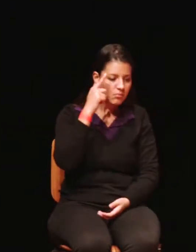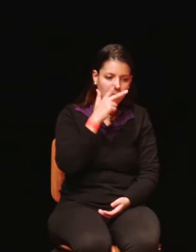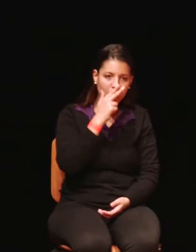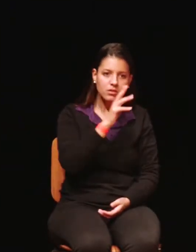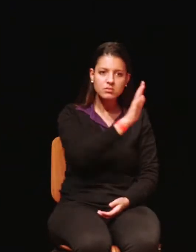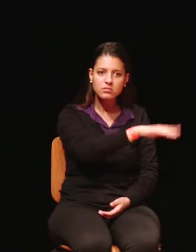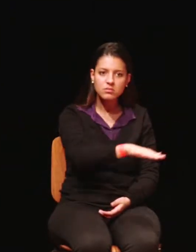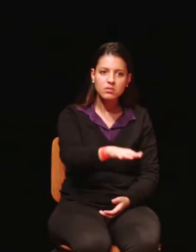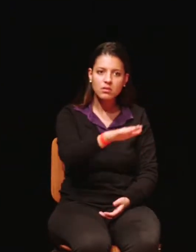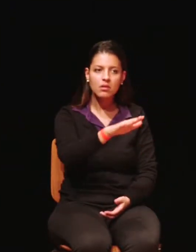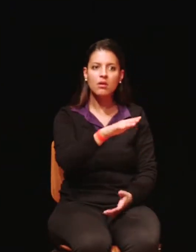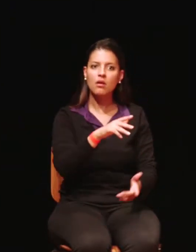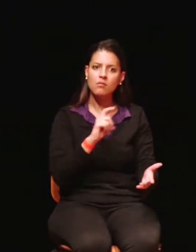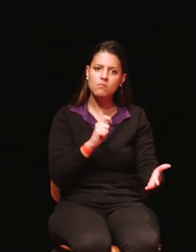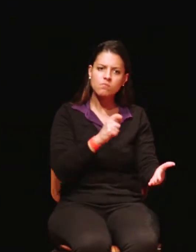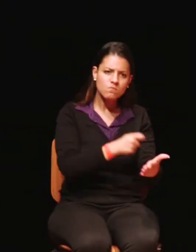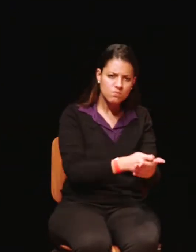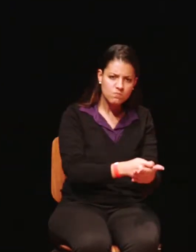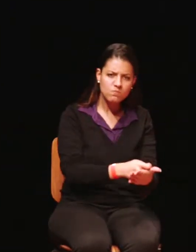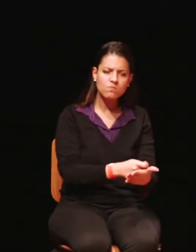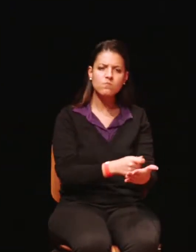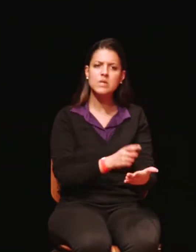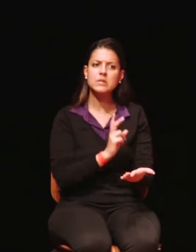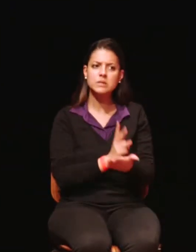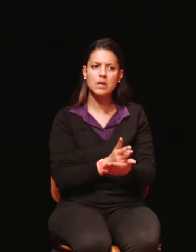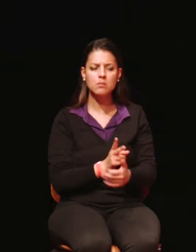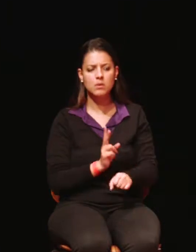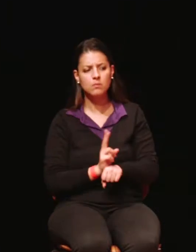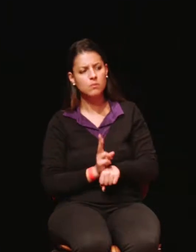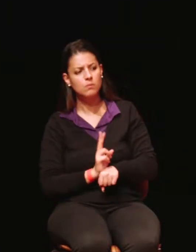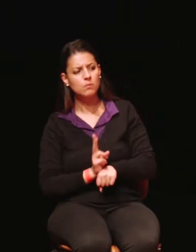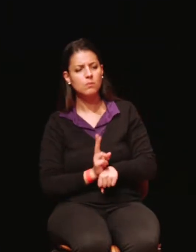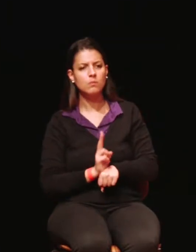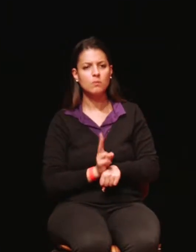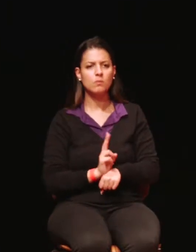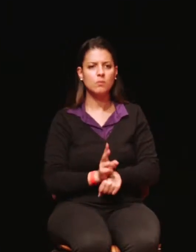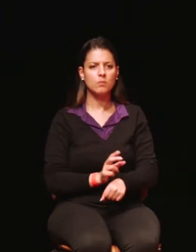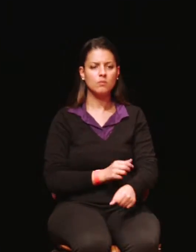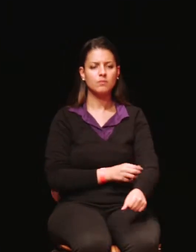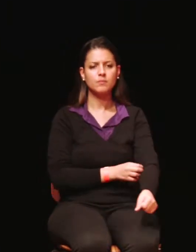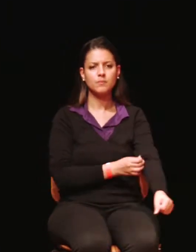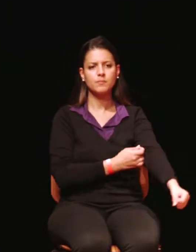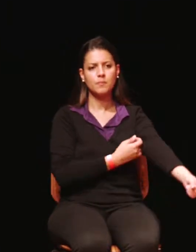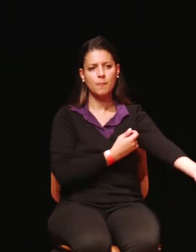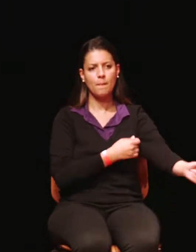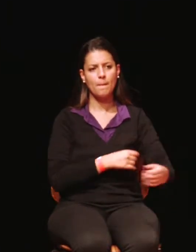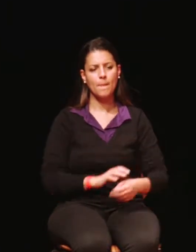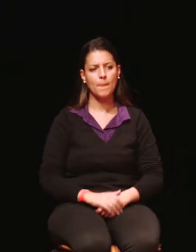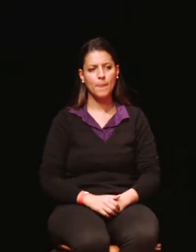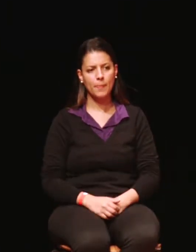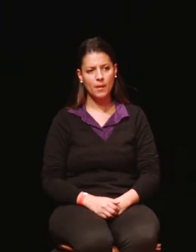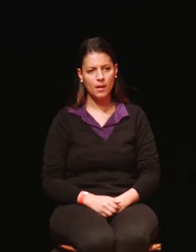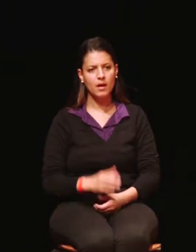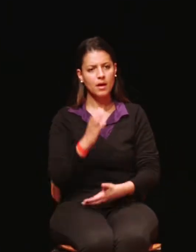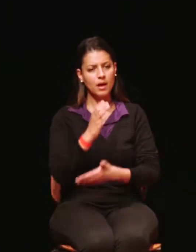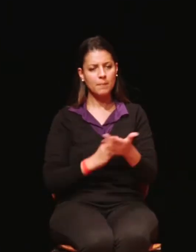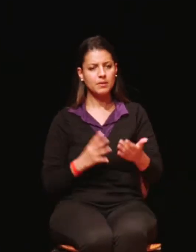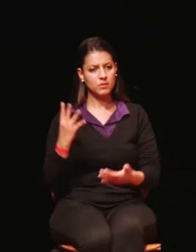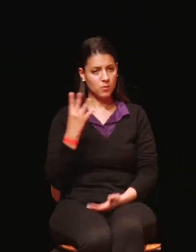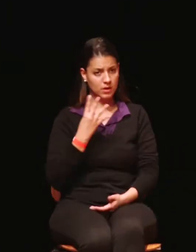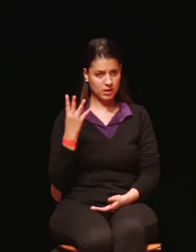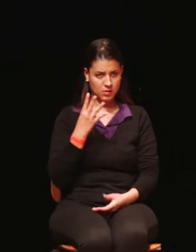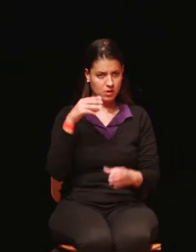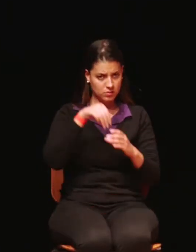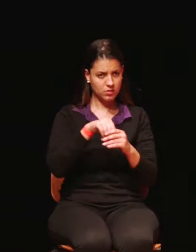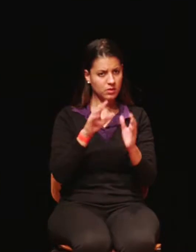tratamento rigoroso, sempre atento e vigilante. Os 44 capítulos que formam as duas partes do